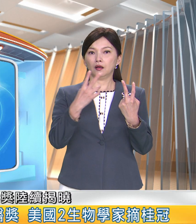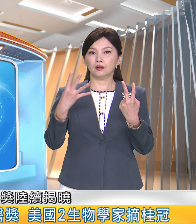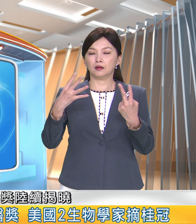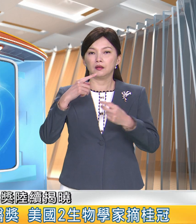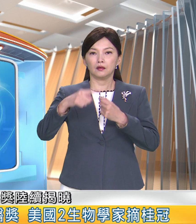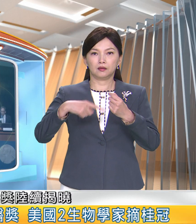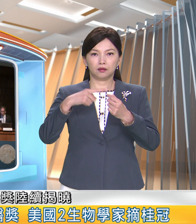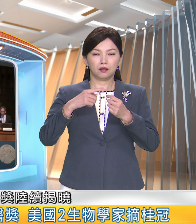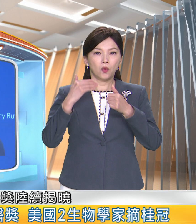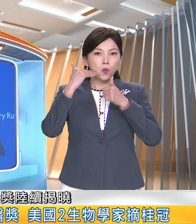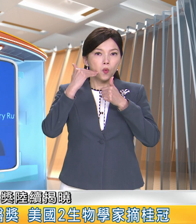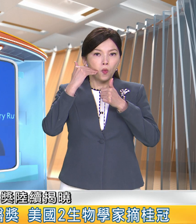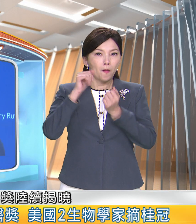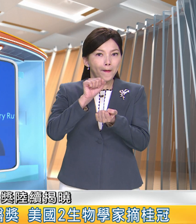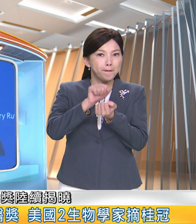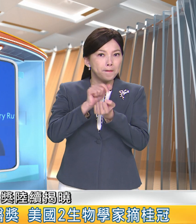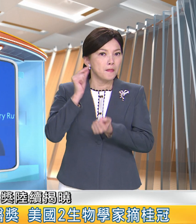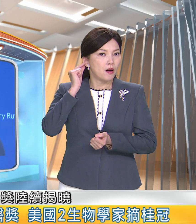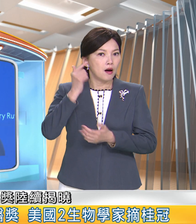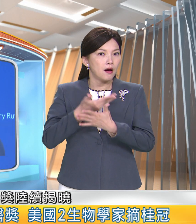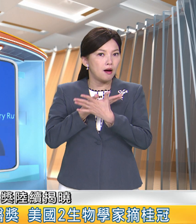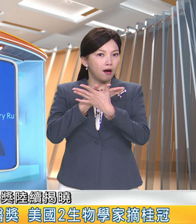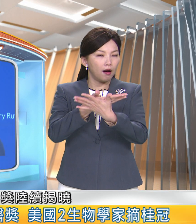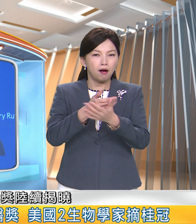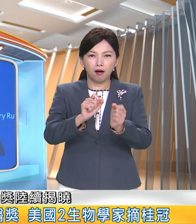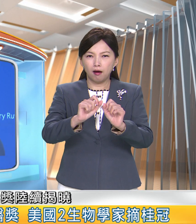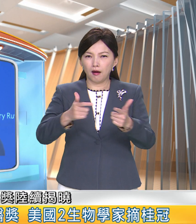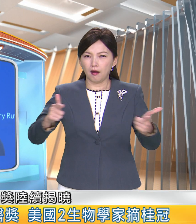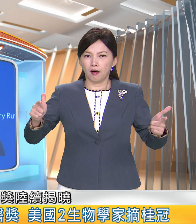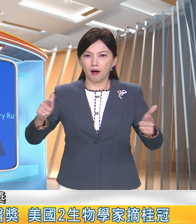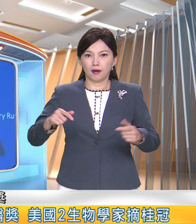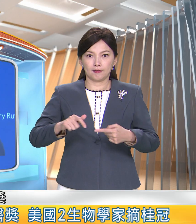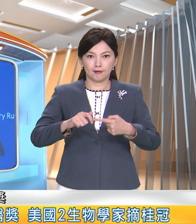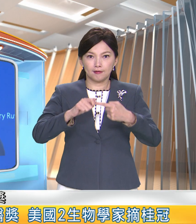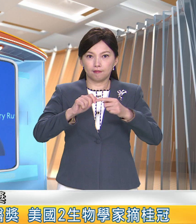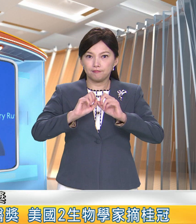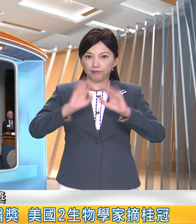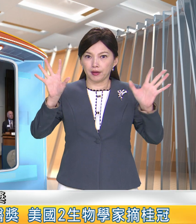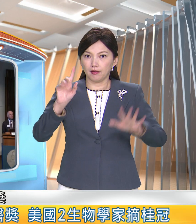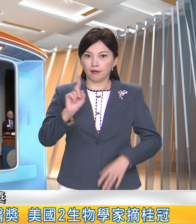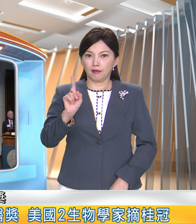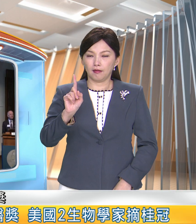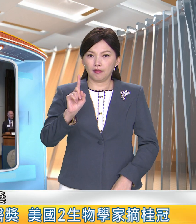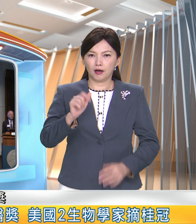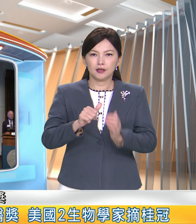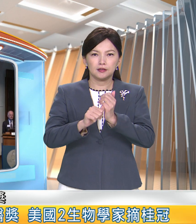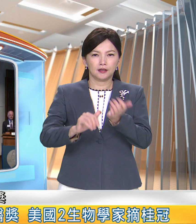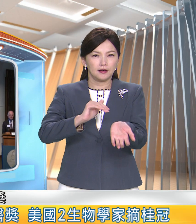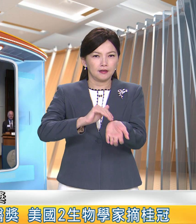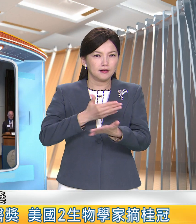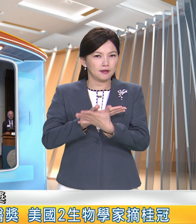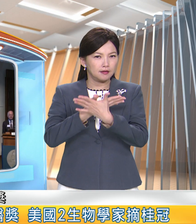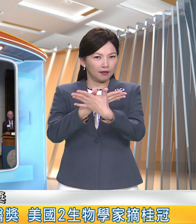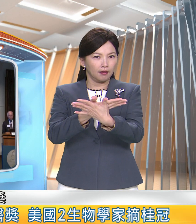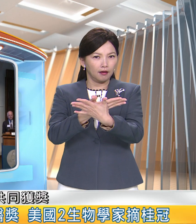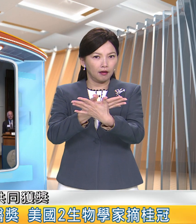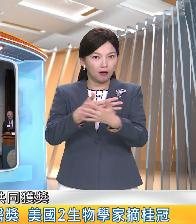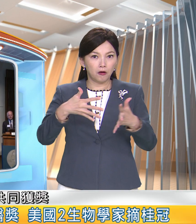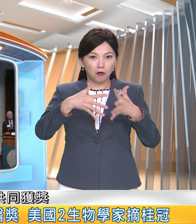2024年的诺贝尔奖陆续揭晓，而第一个奖项生医奖是由两名